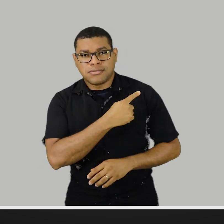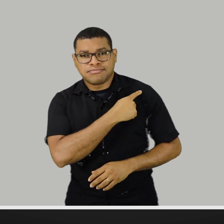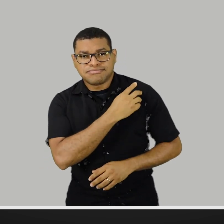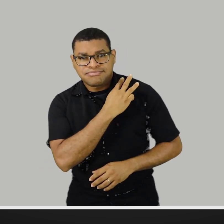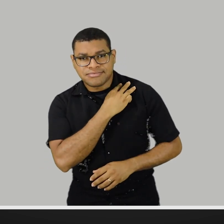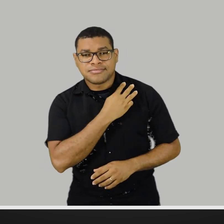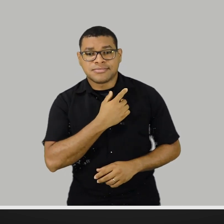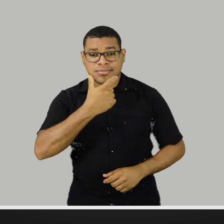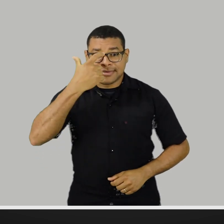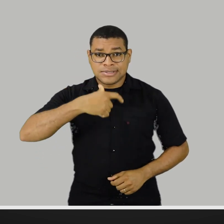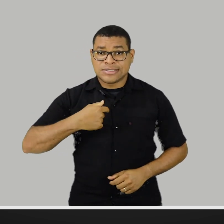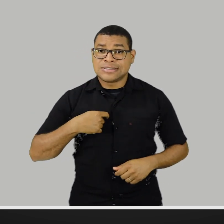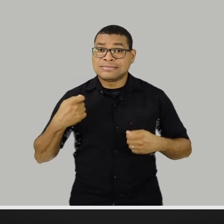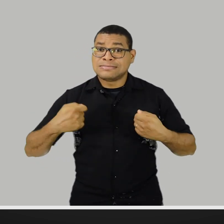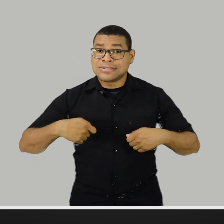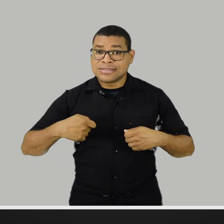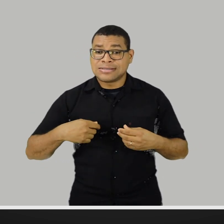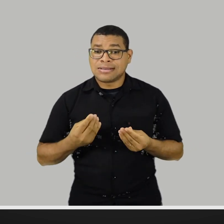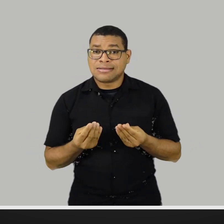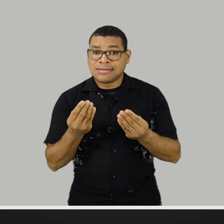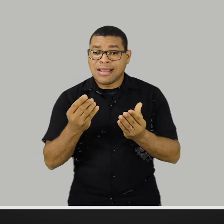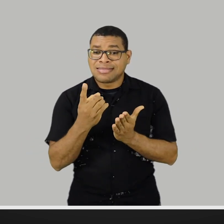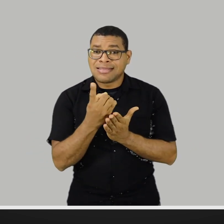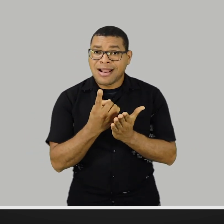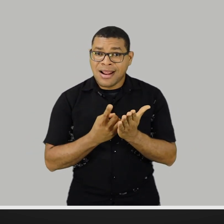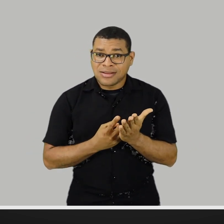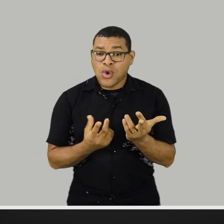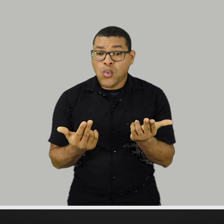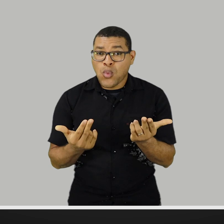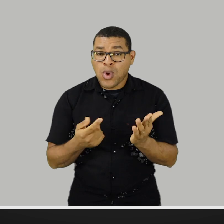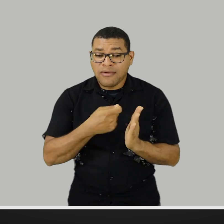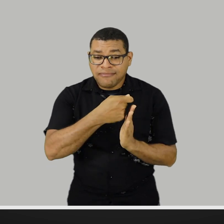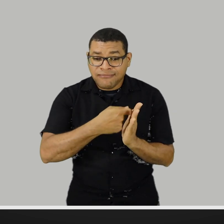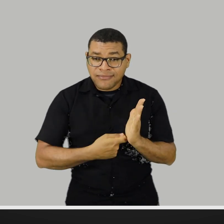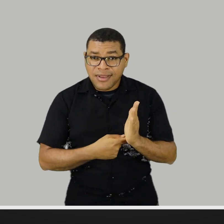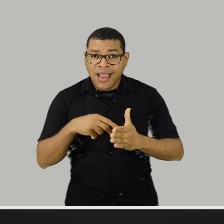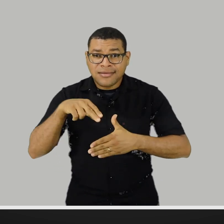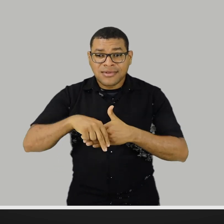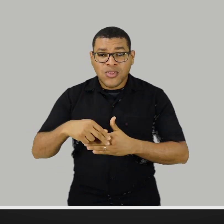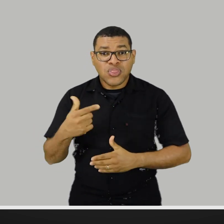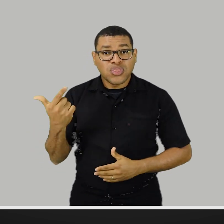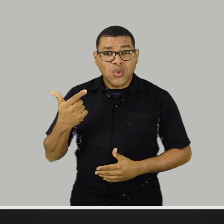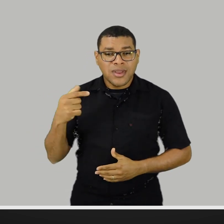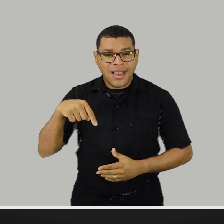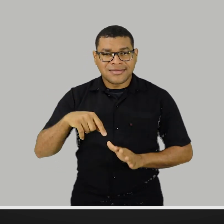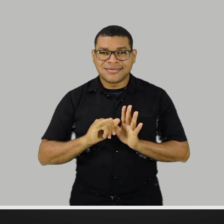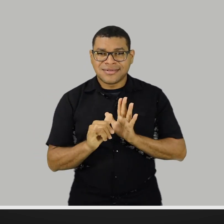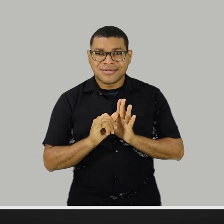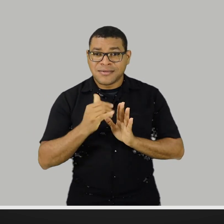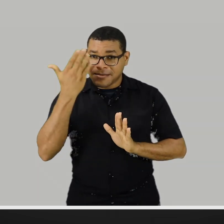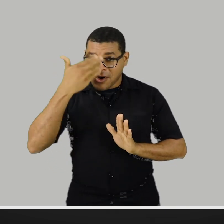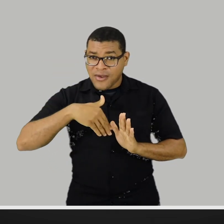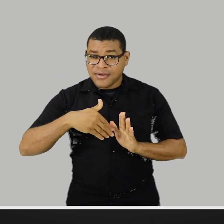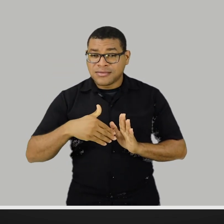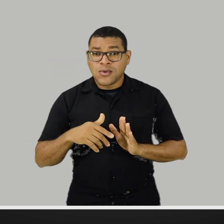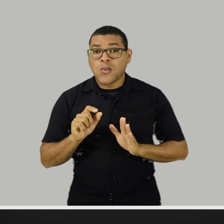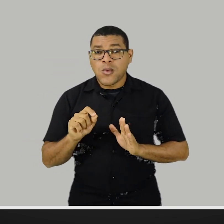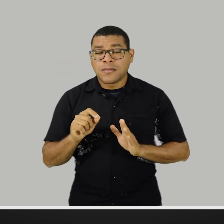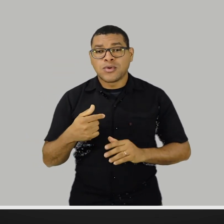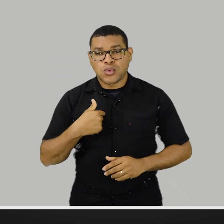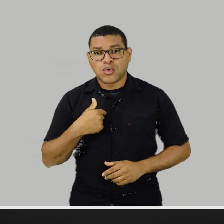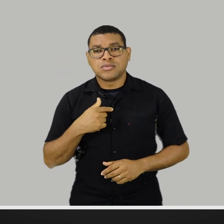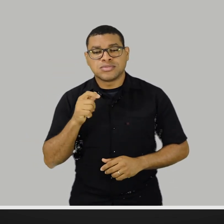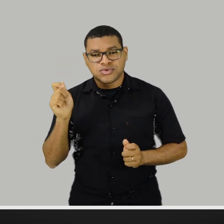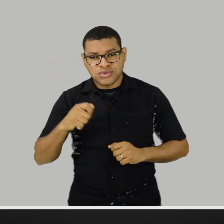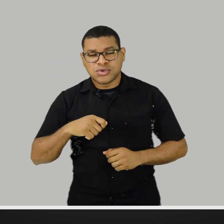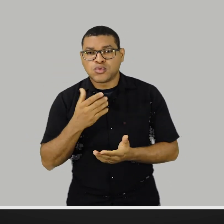entregar declaração com a mesma redação do anexo 2 deste edital que comprove a que custou o ensino médio